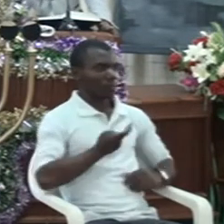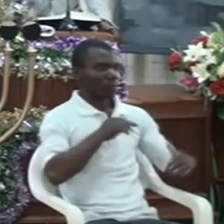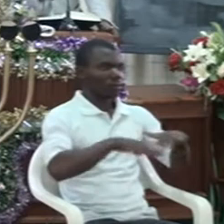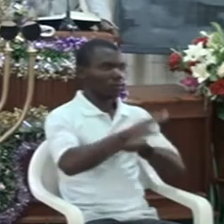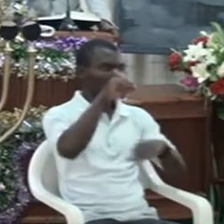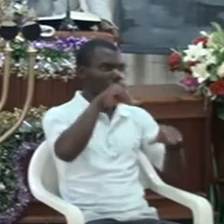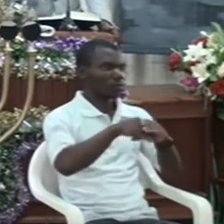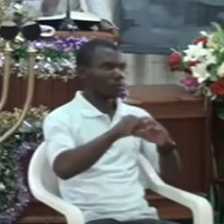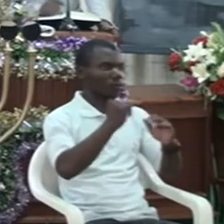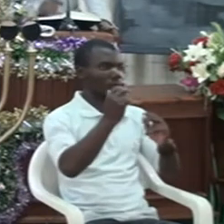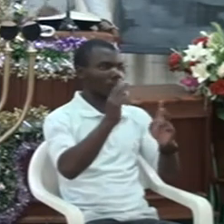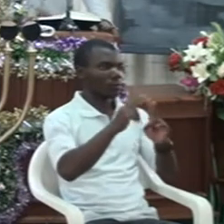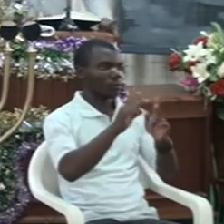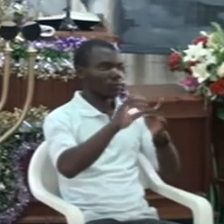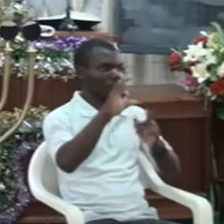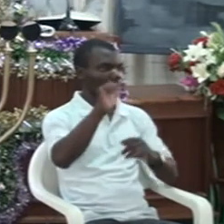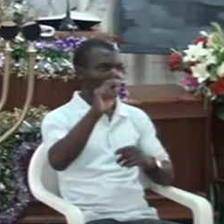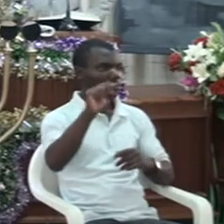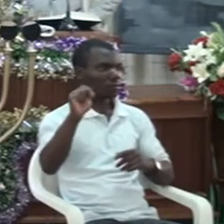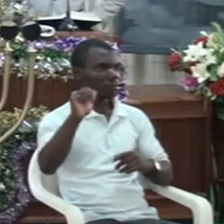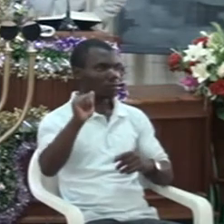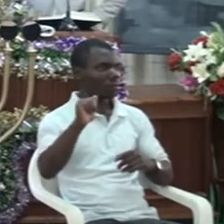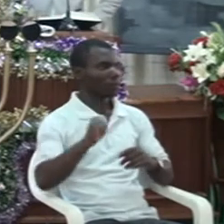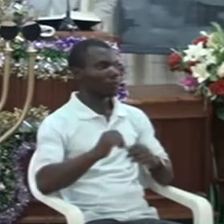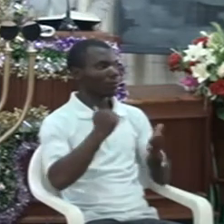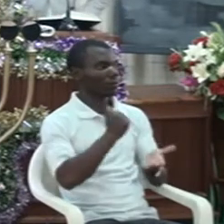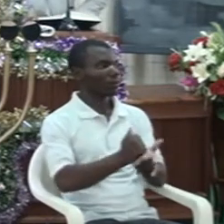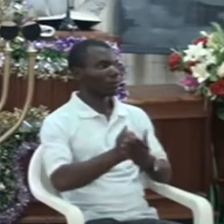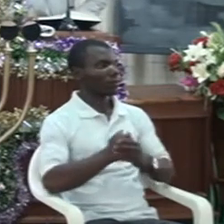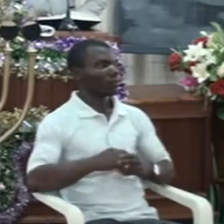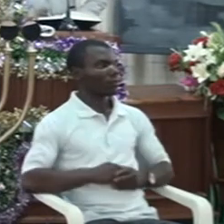jusqu'à ce que nous entrions dans Canaan. Amen. Amen.